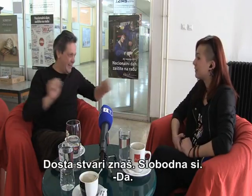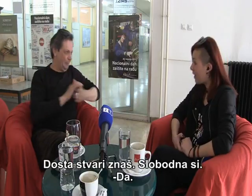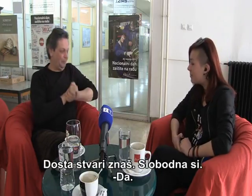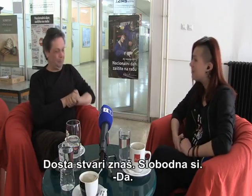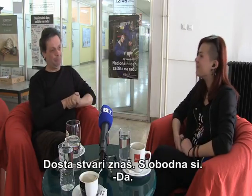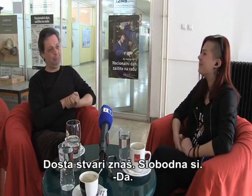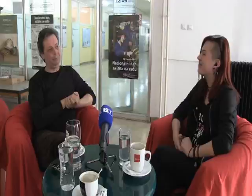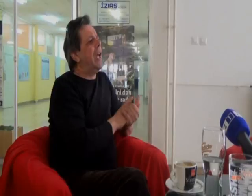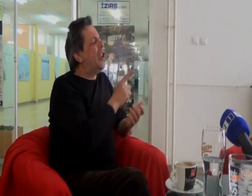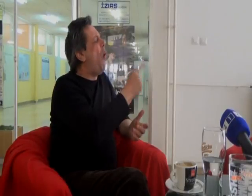Da.